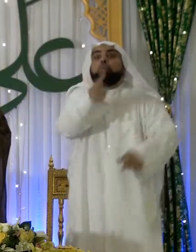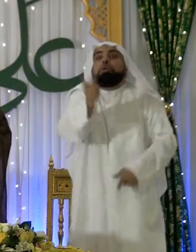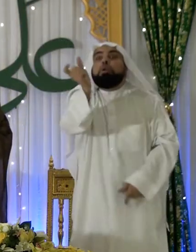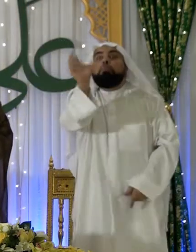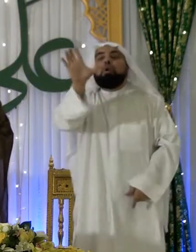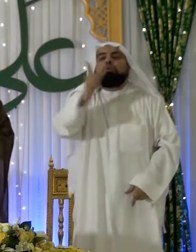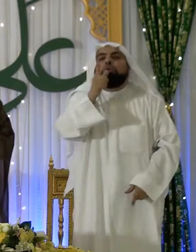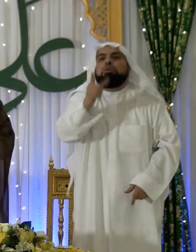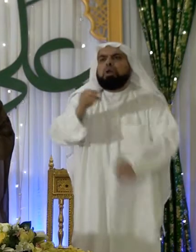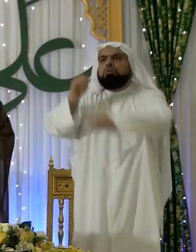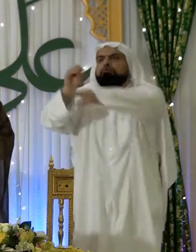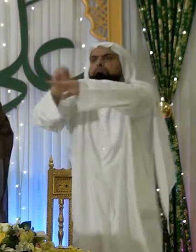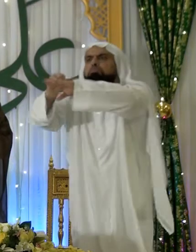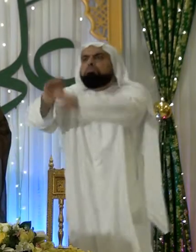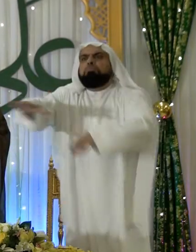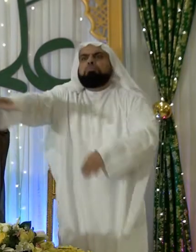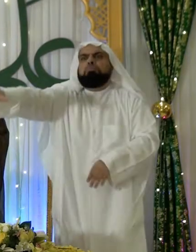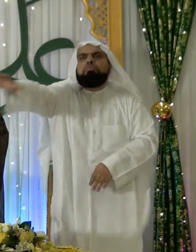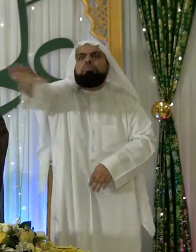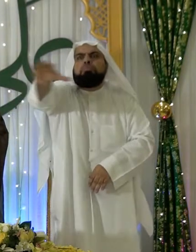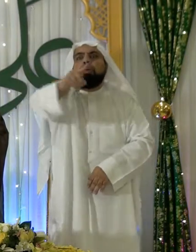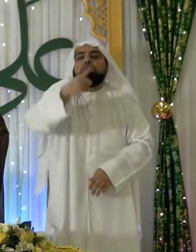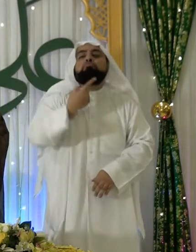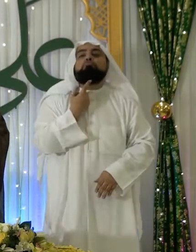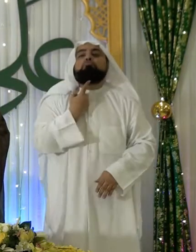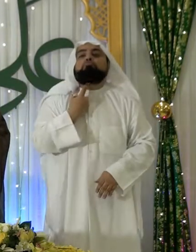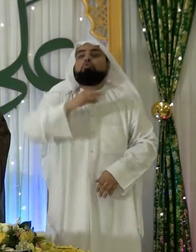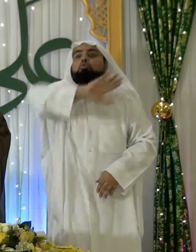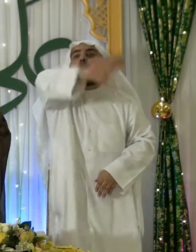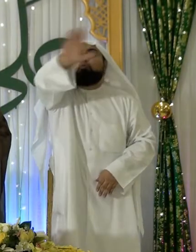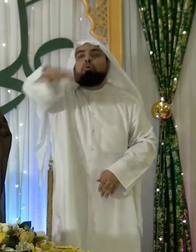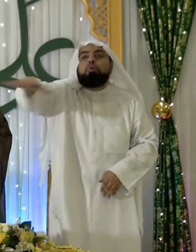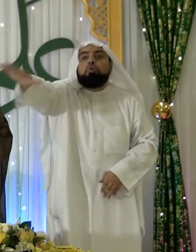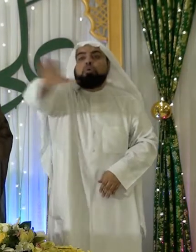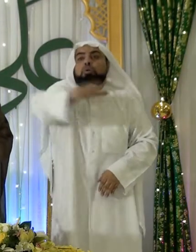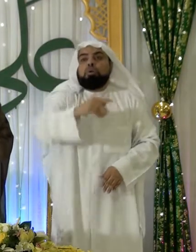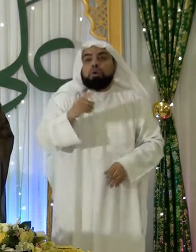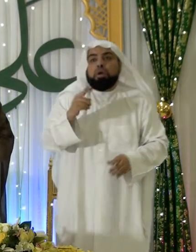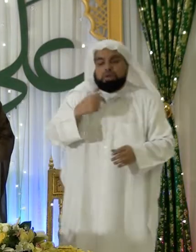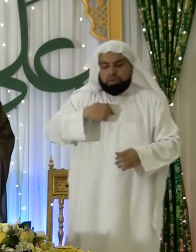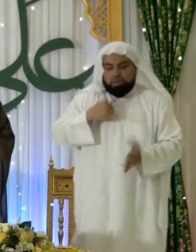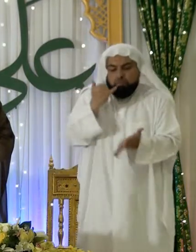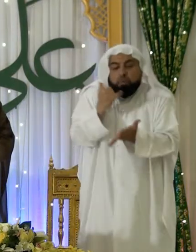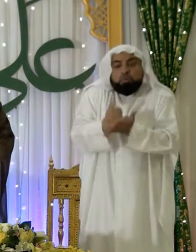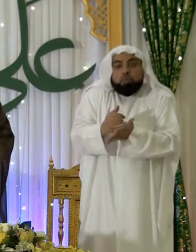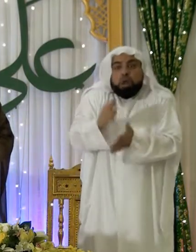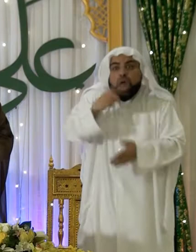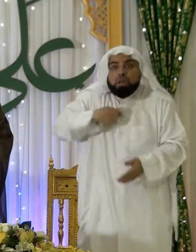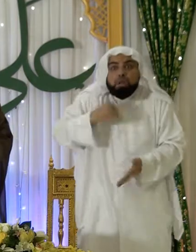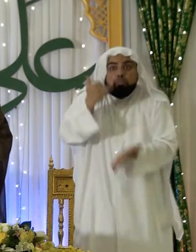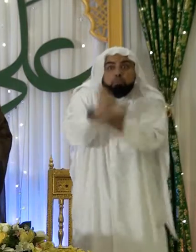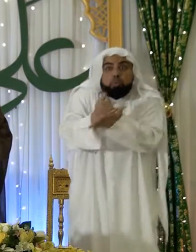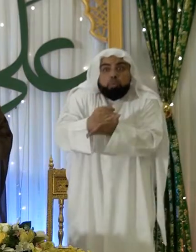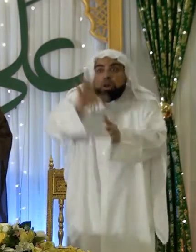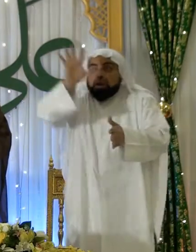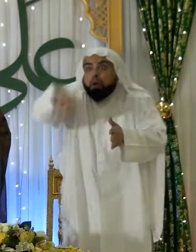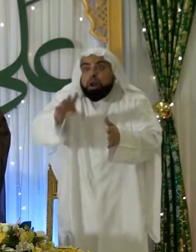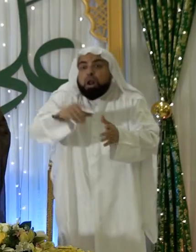وقال للناس: ألا من ألست أولى بكم من